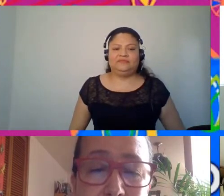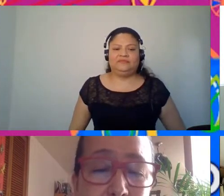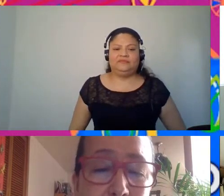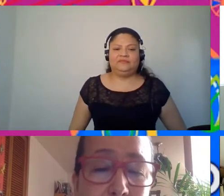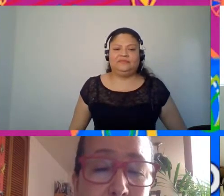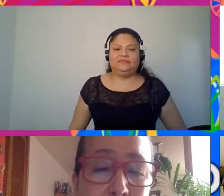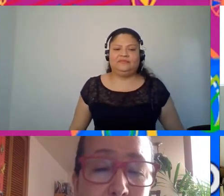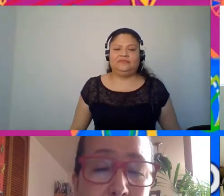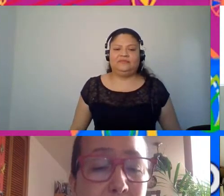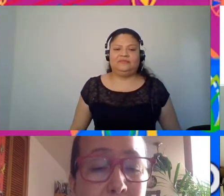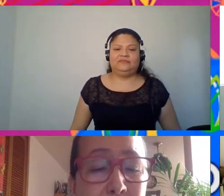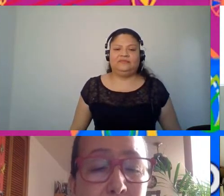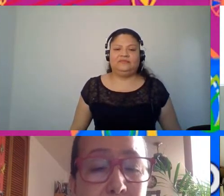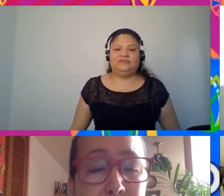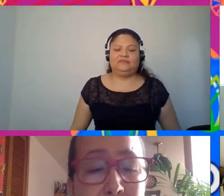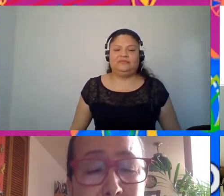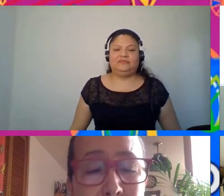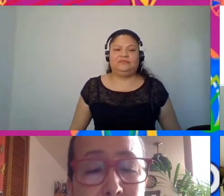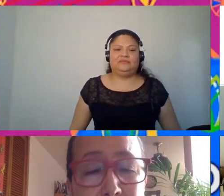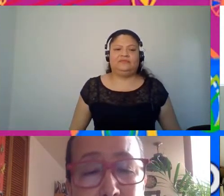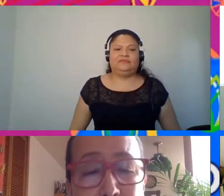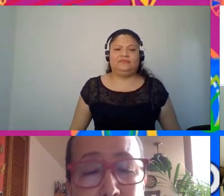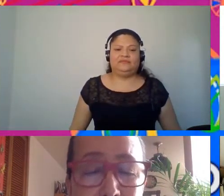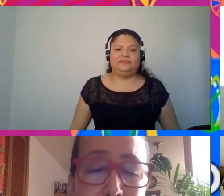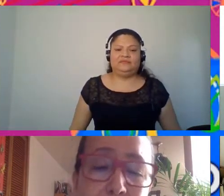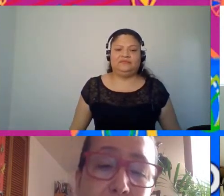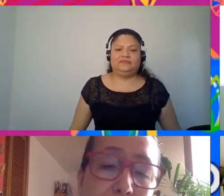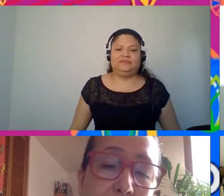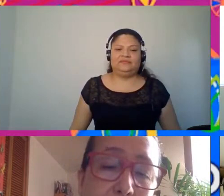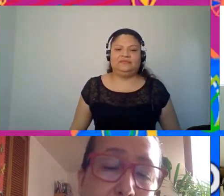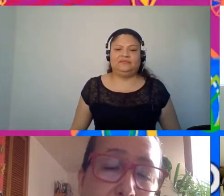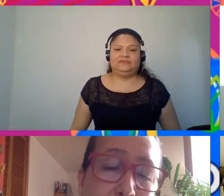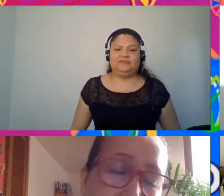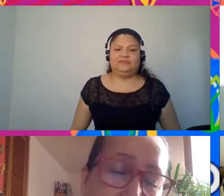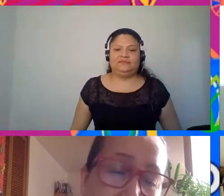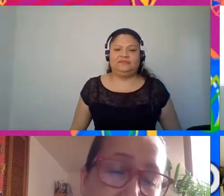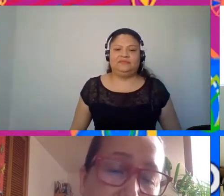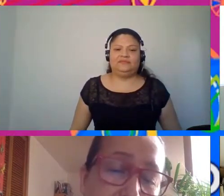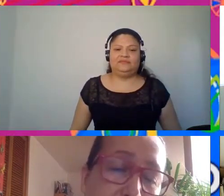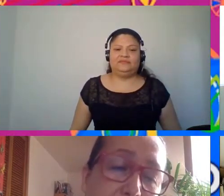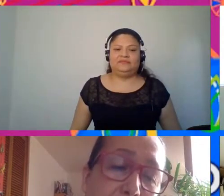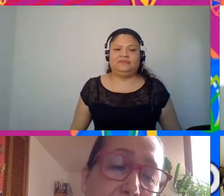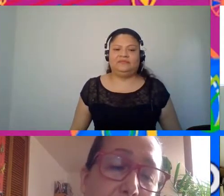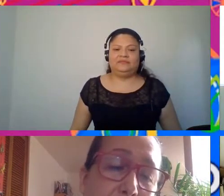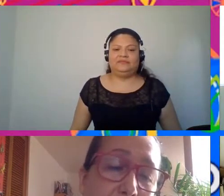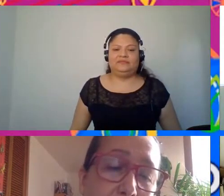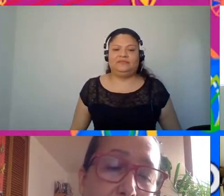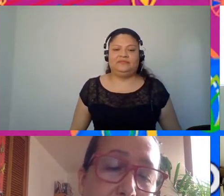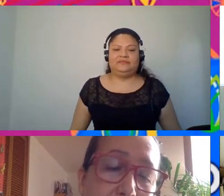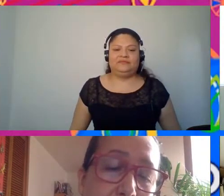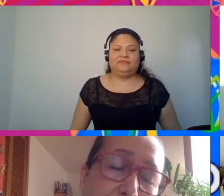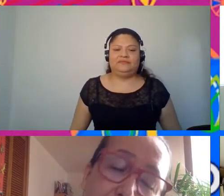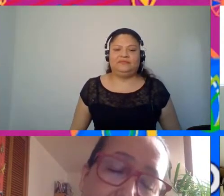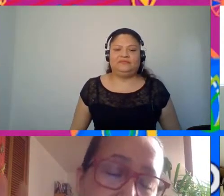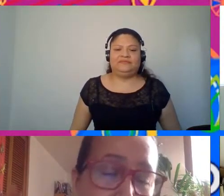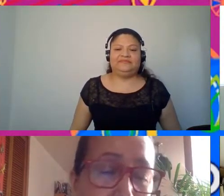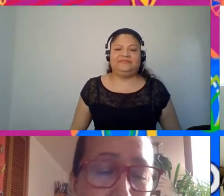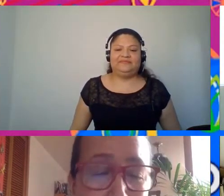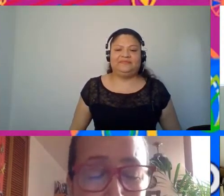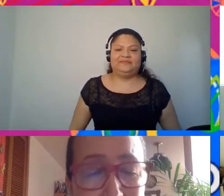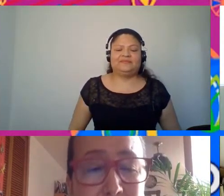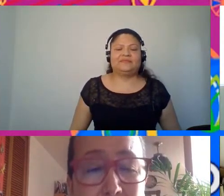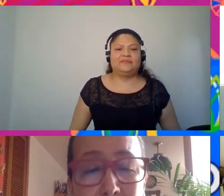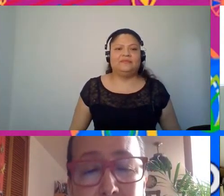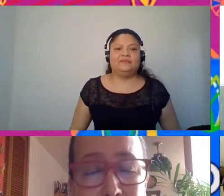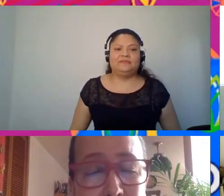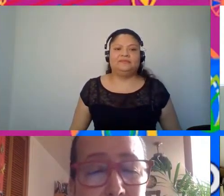y Arquitectura. Y finalmente a la 1:30 un conversatorio de Arquitectura y Matemáticas. Y bueno,